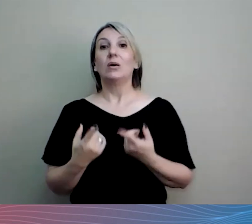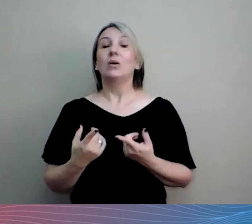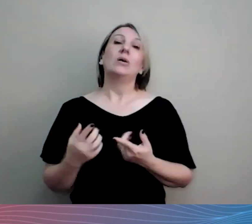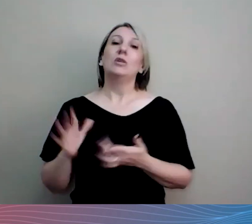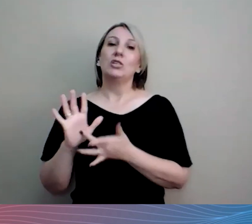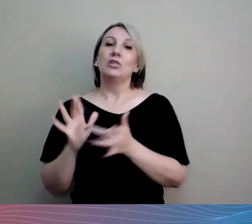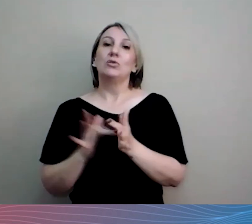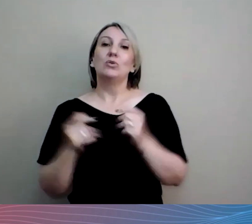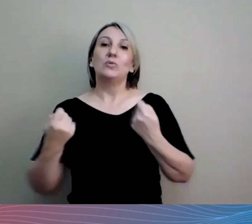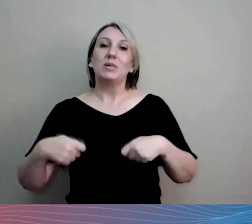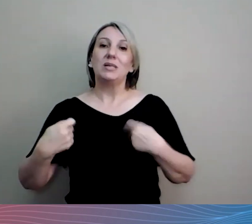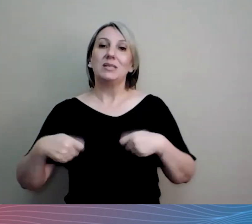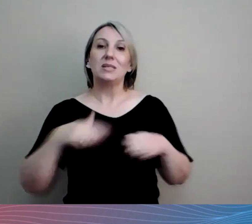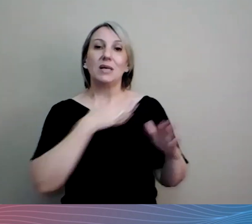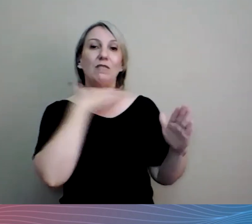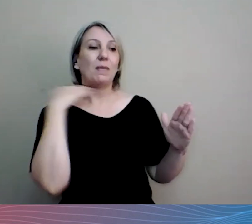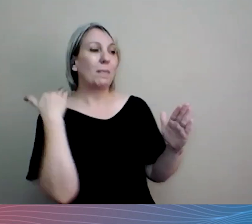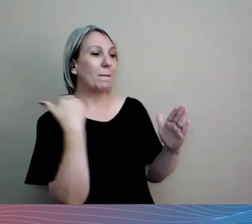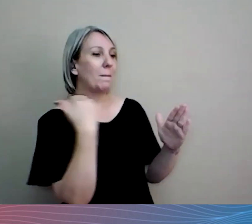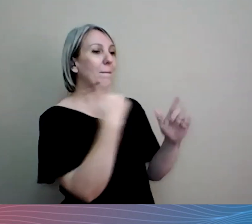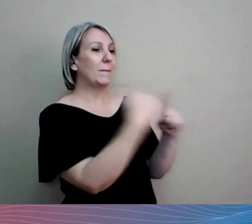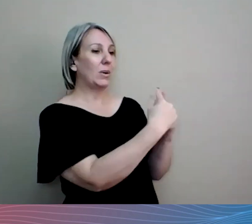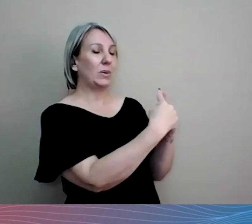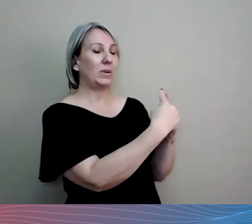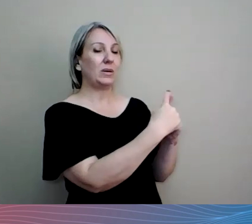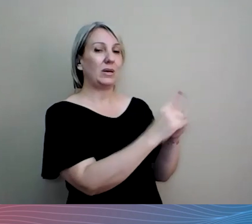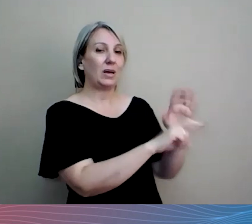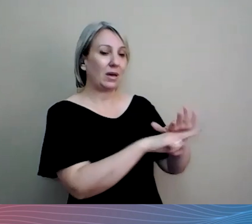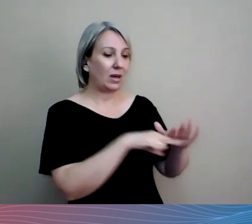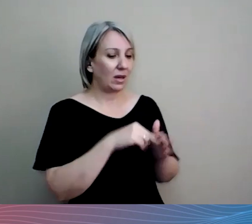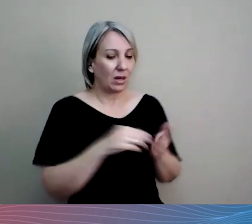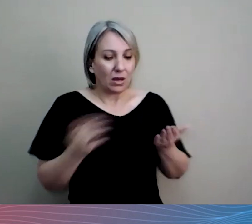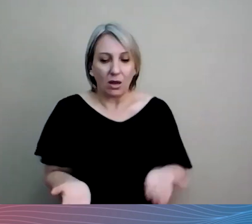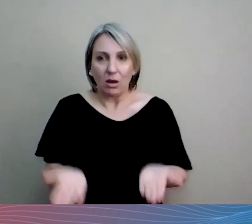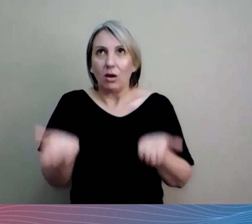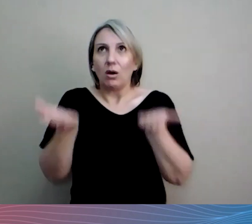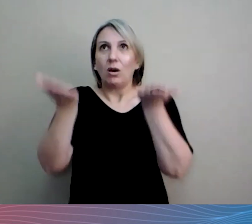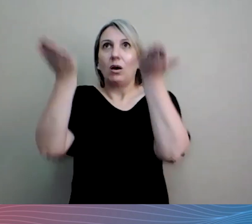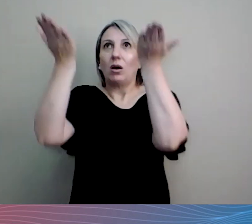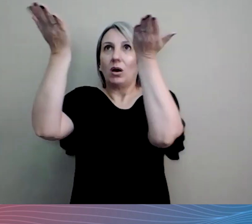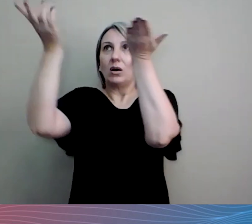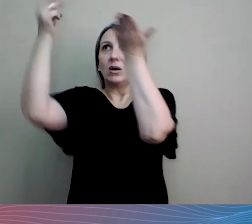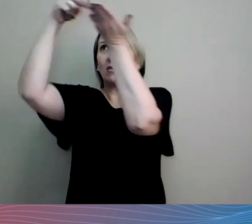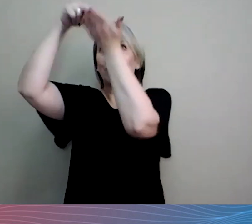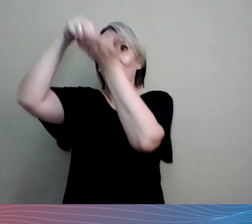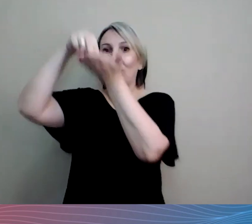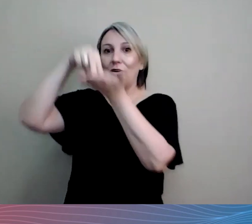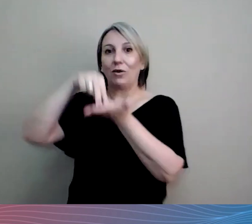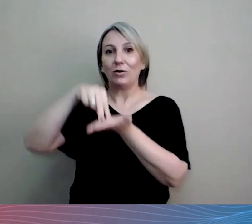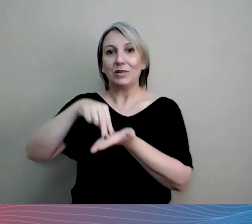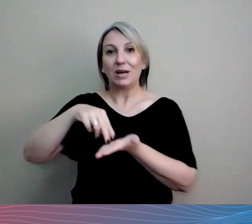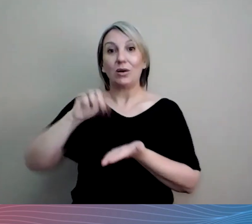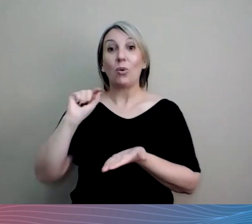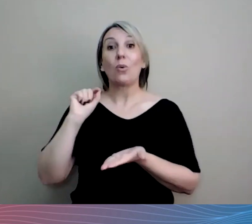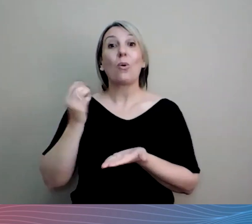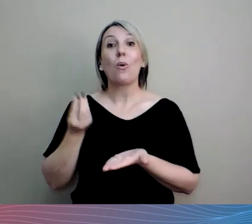o ressuscitar. Quando Deus o ressuscitar, irmãos, Ele voltaria para os seus discípulos em forma do